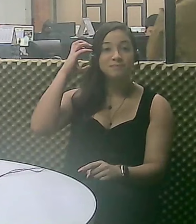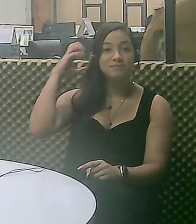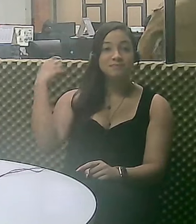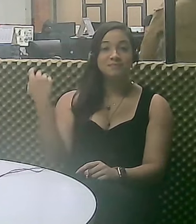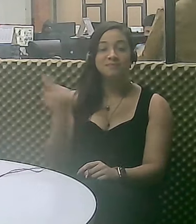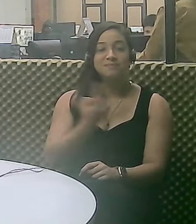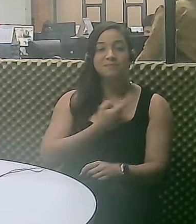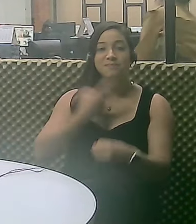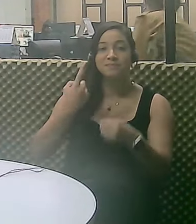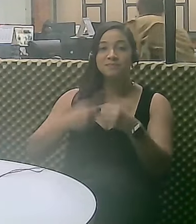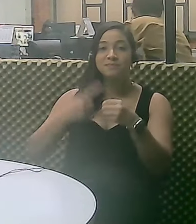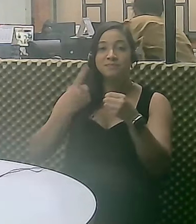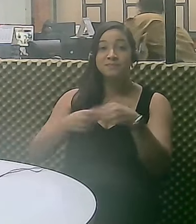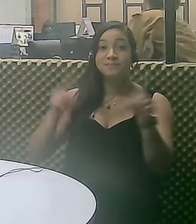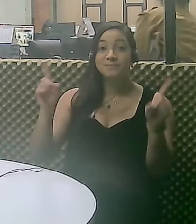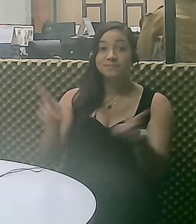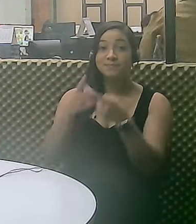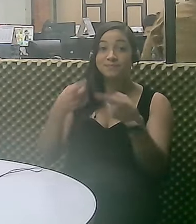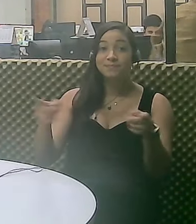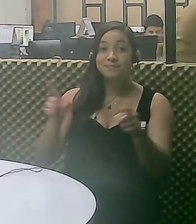Rádio Nossa Cidade.